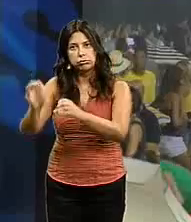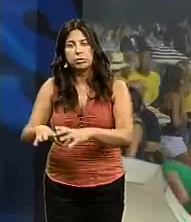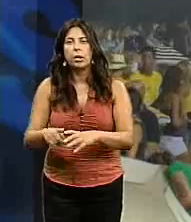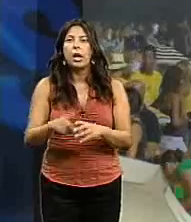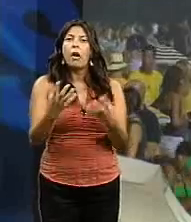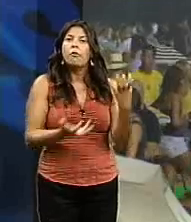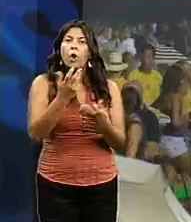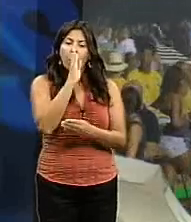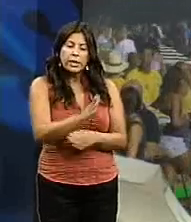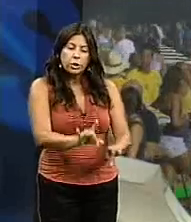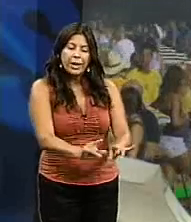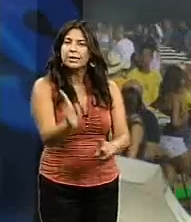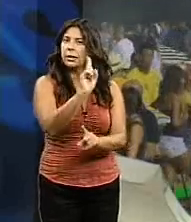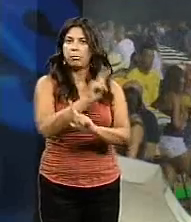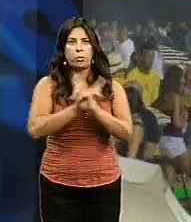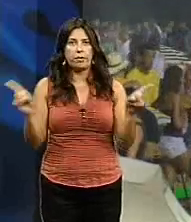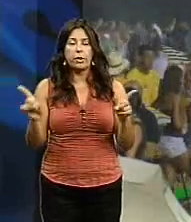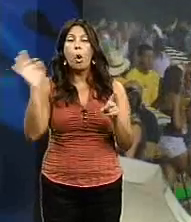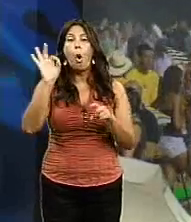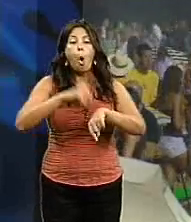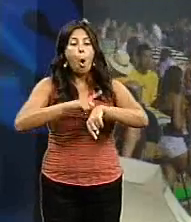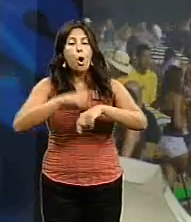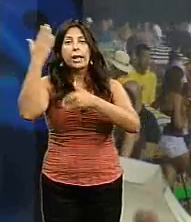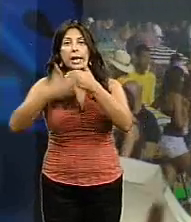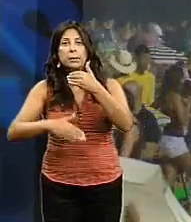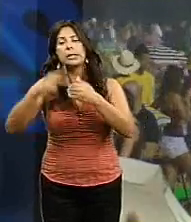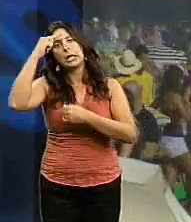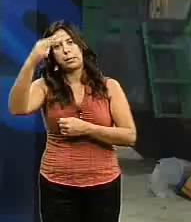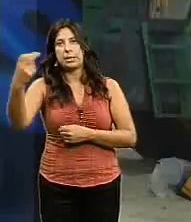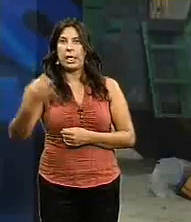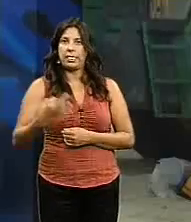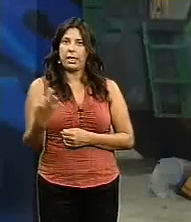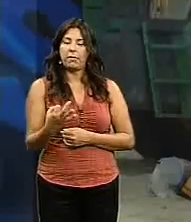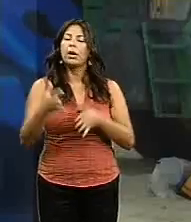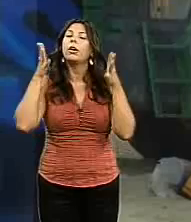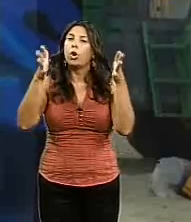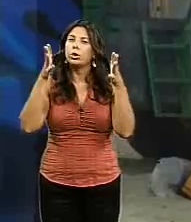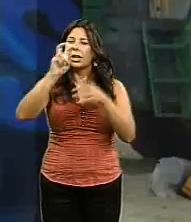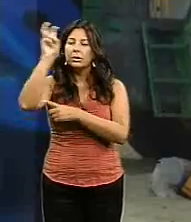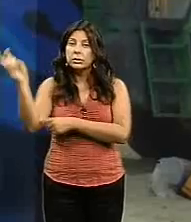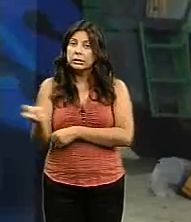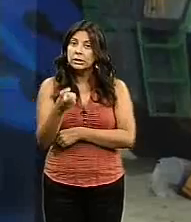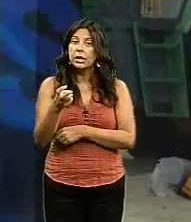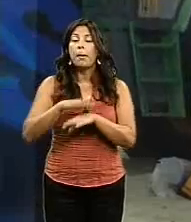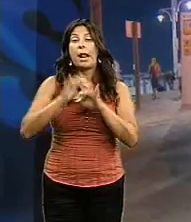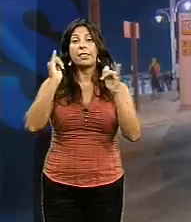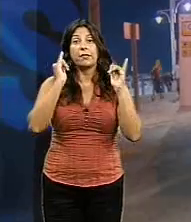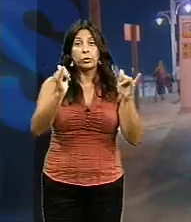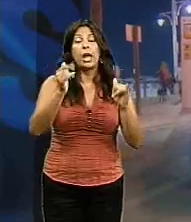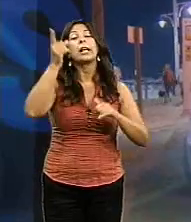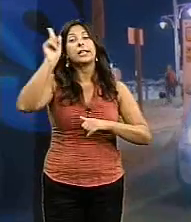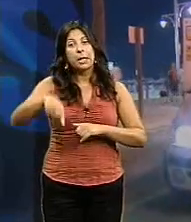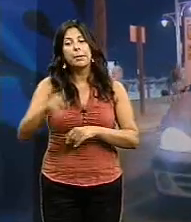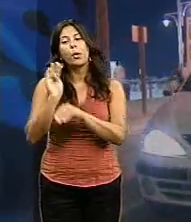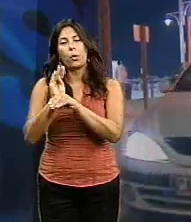el fuego directamente sobre la arena o respetar el horario límite establecido son consejos para que el disfrute no esté reñido con el cuidado